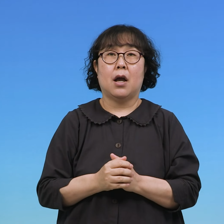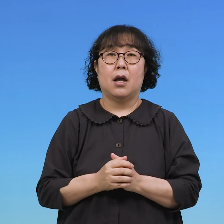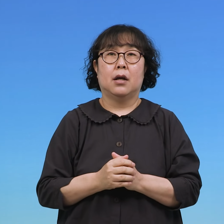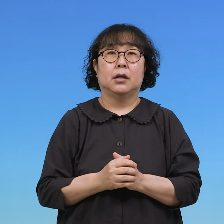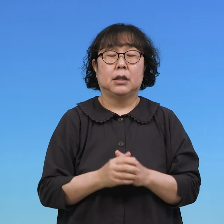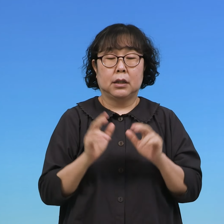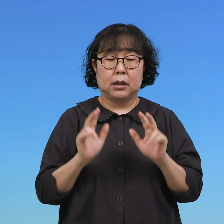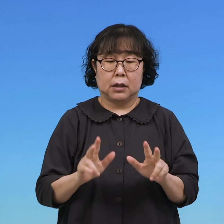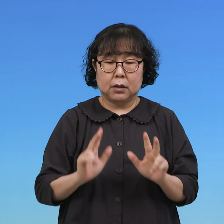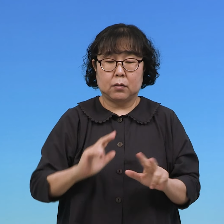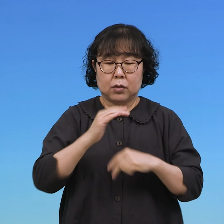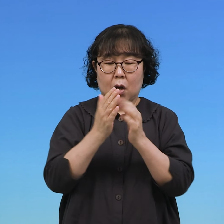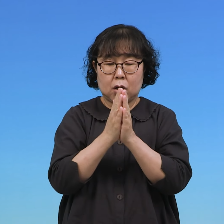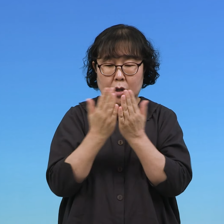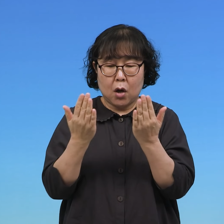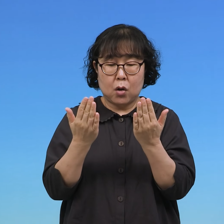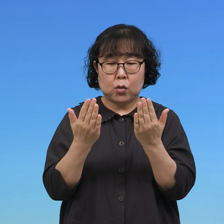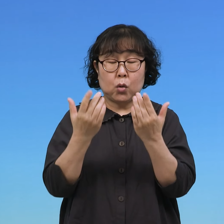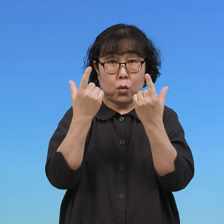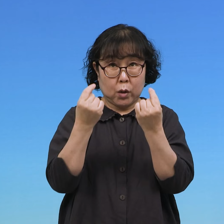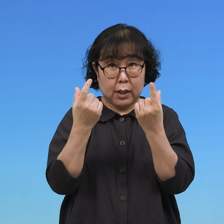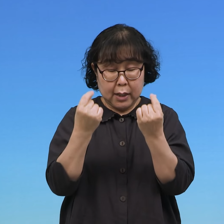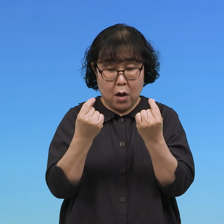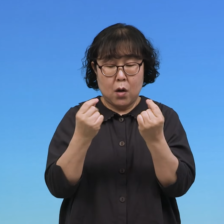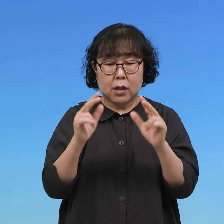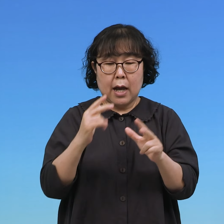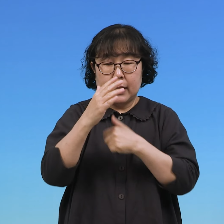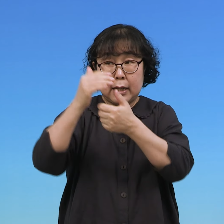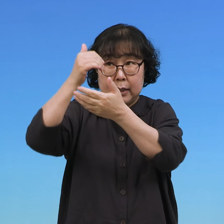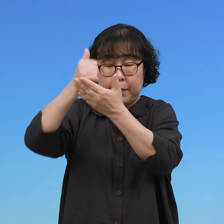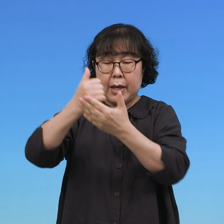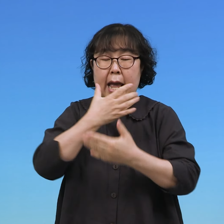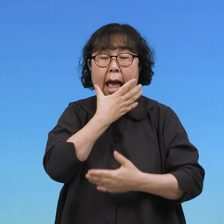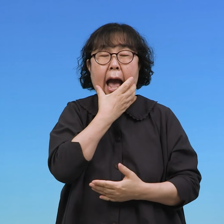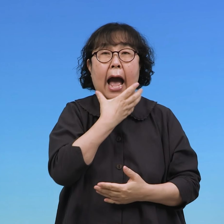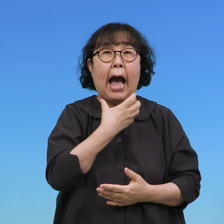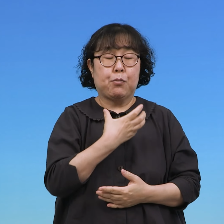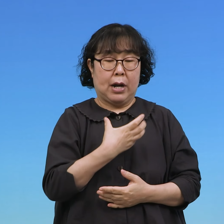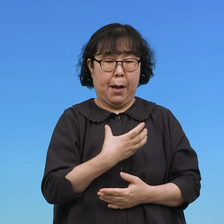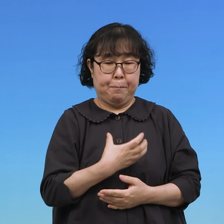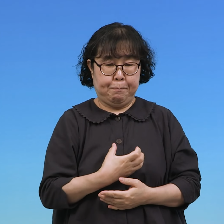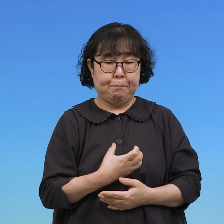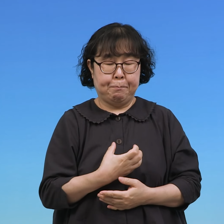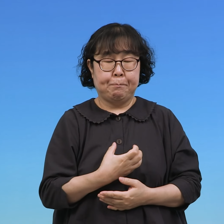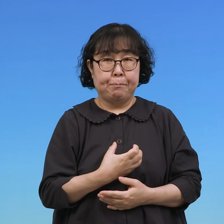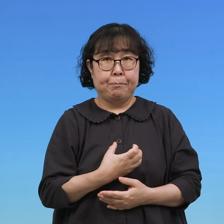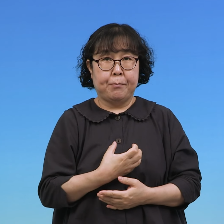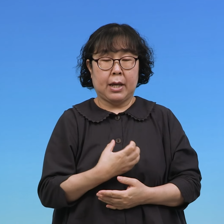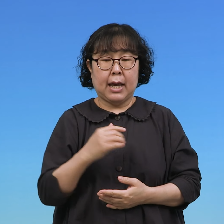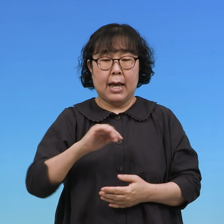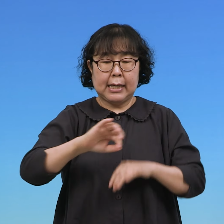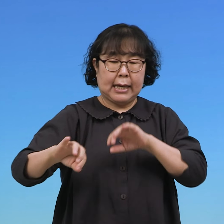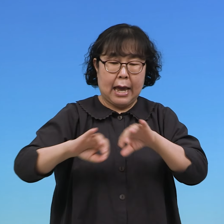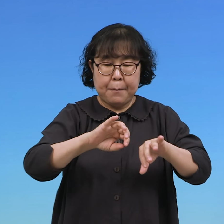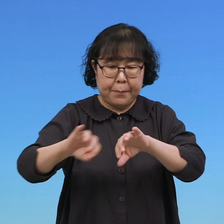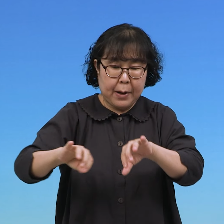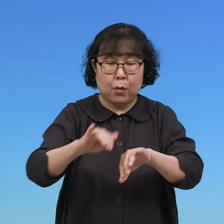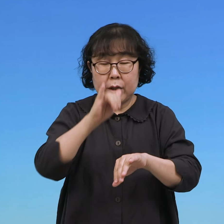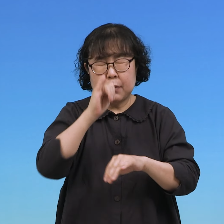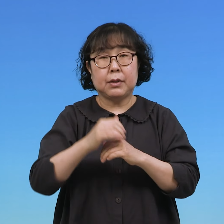지금 하나님이 아브라함과 맺은 언약을 말씀하시면서 자꾸 누구를 개입시키세요. 자, 누구를 개입시키는지